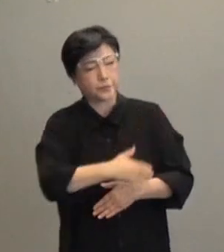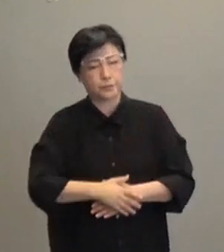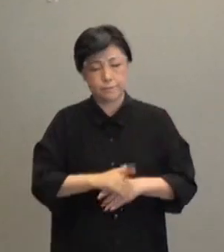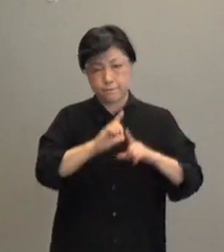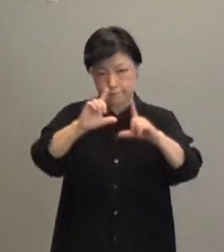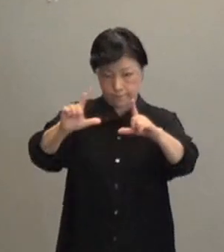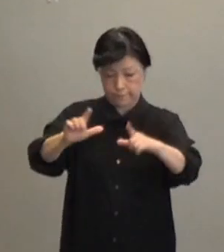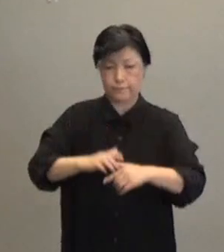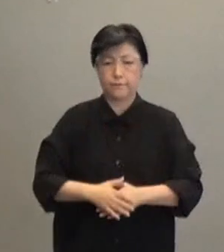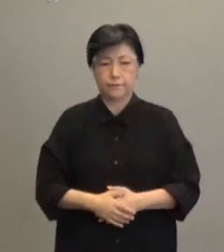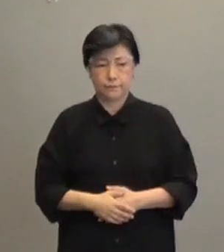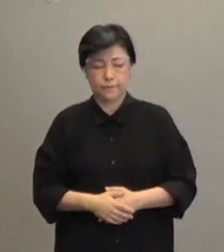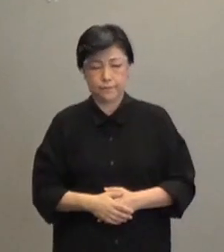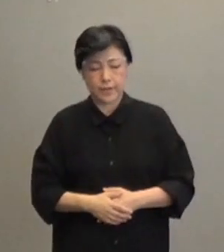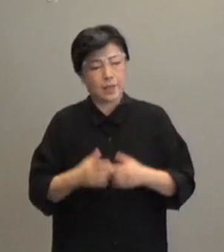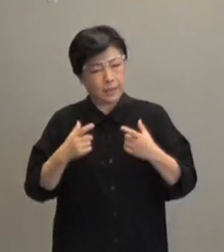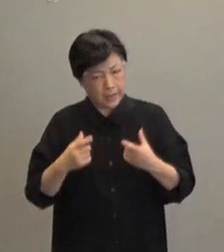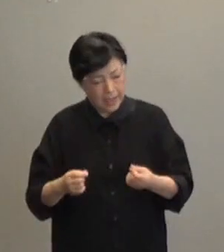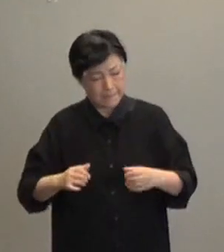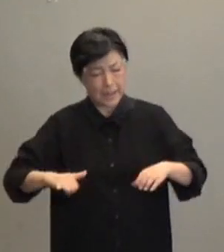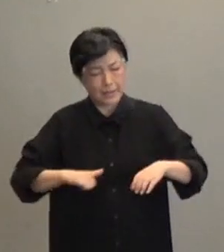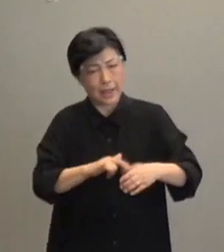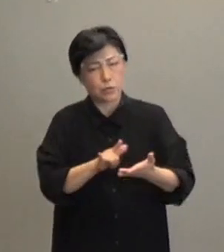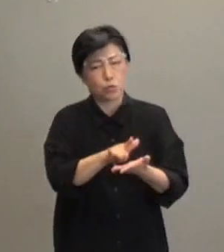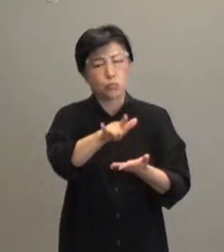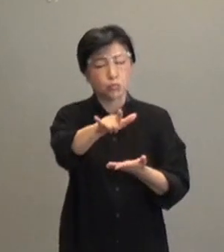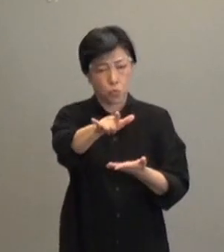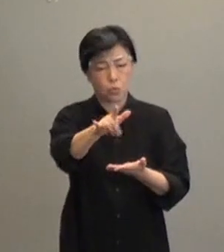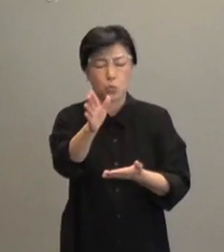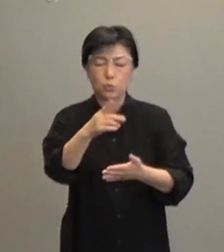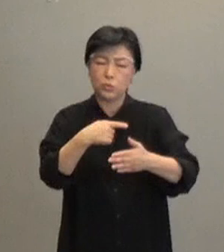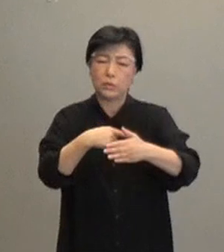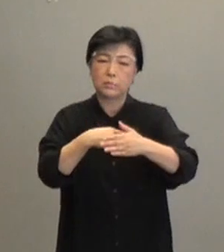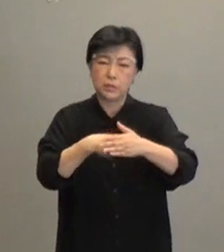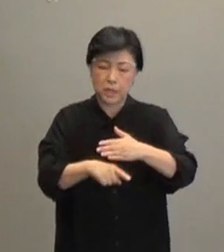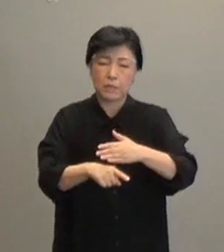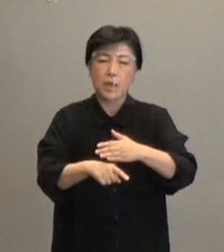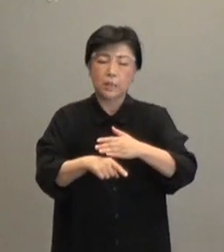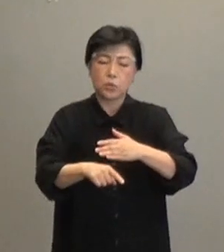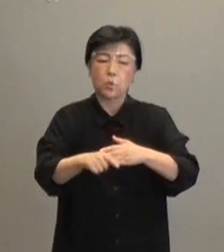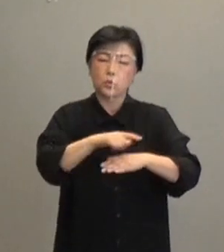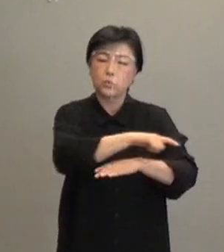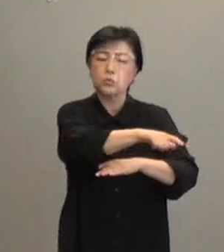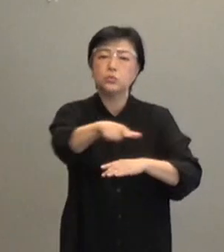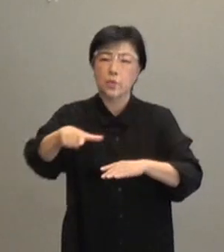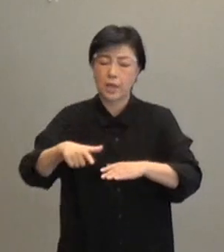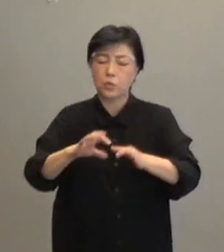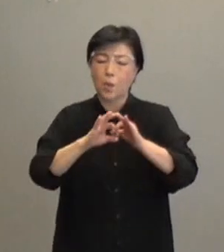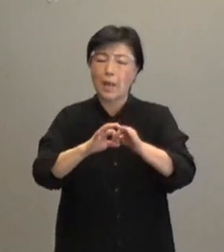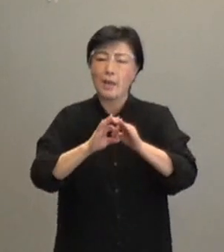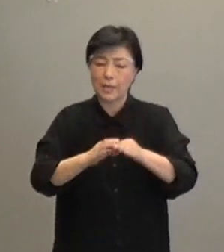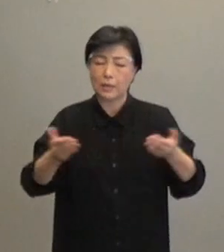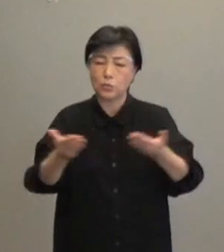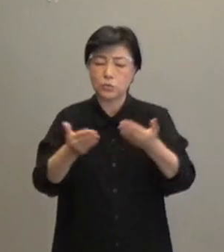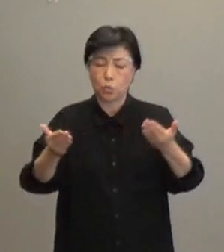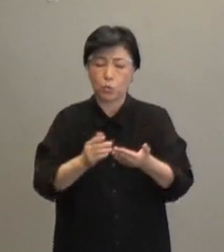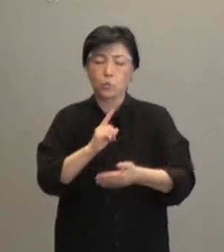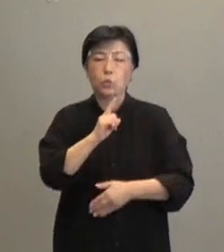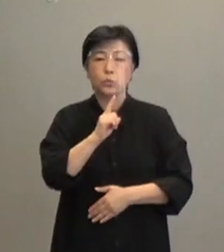い、やはり成田空港はですね、そういう意味では成田空港及び成田空港の関係の業種というの